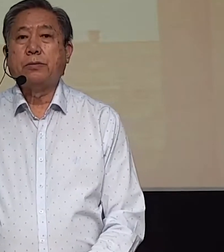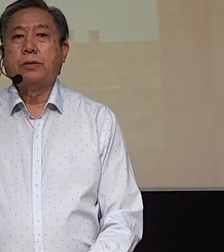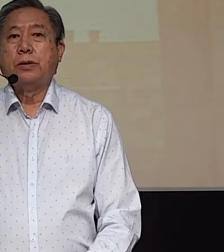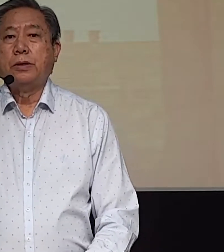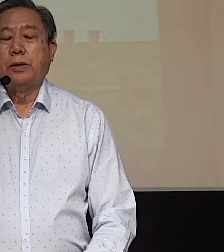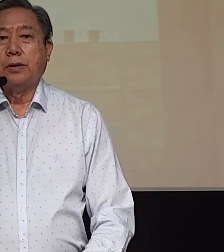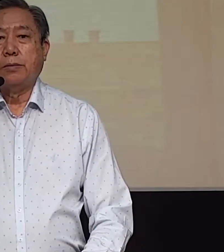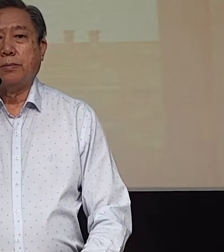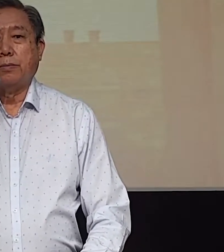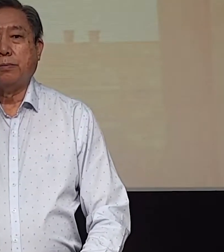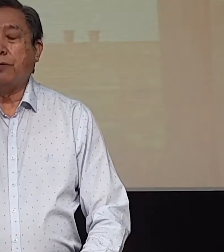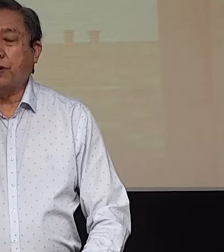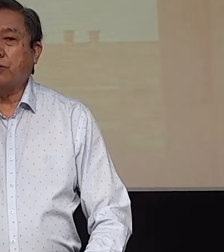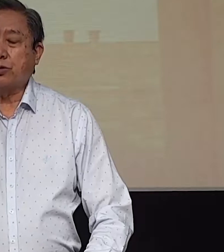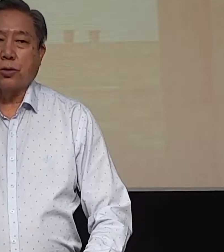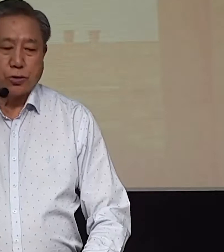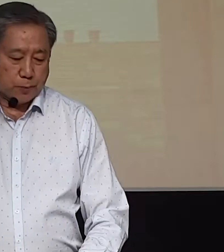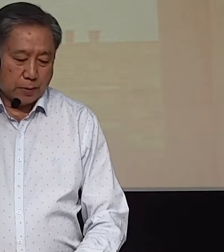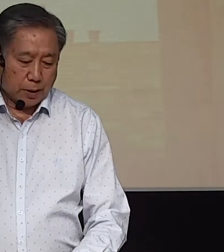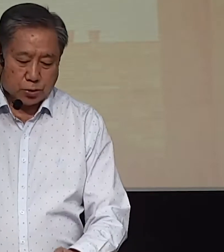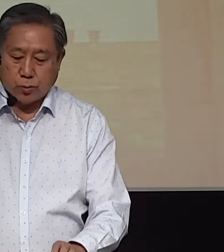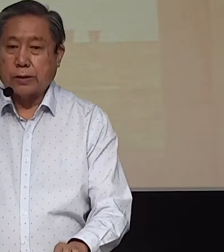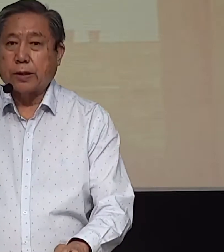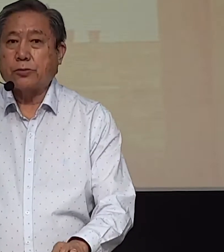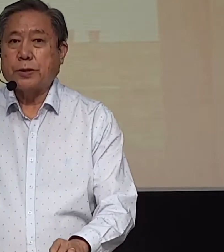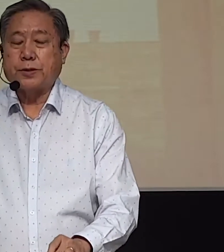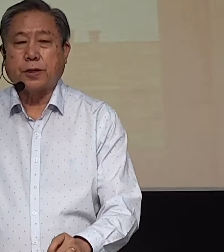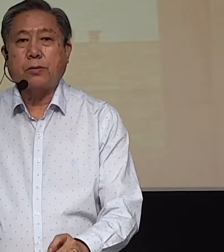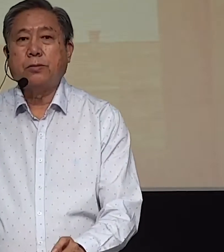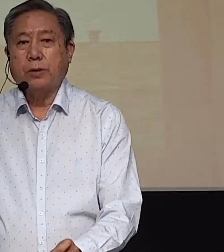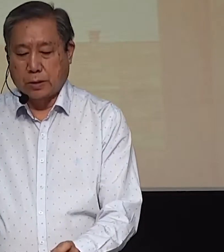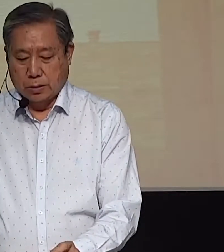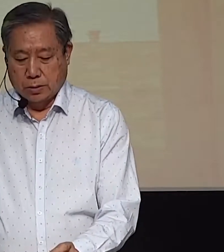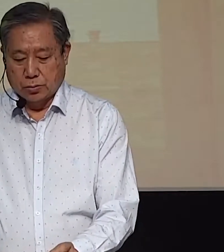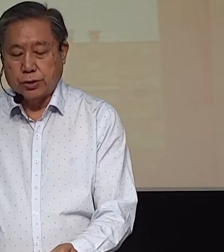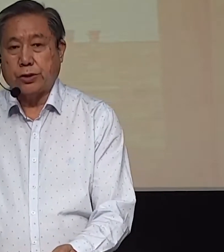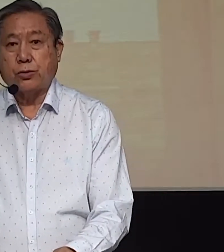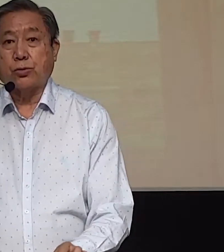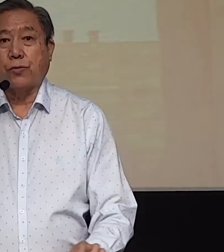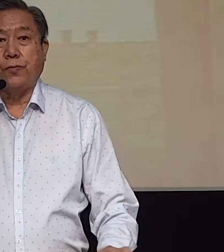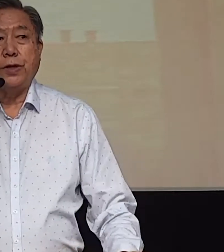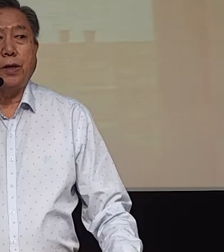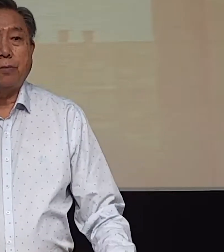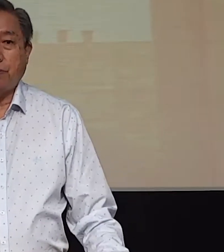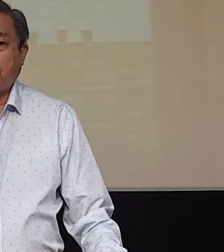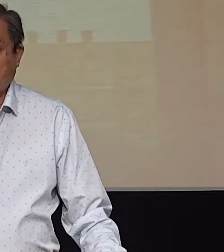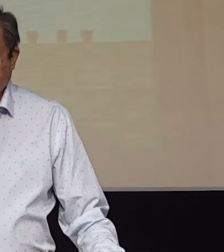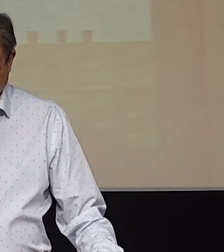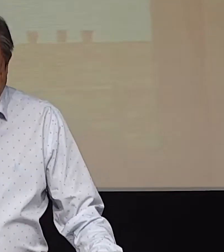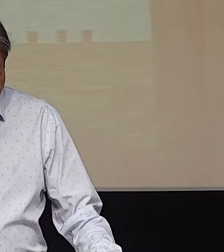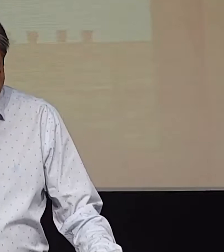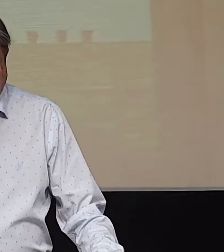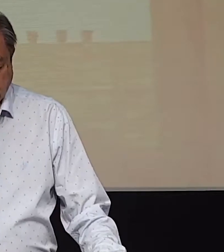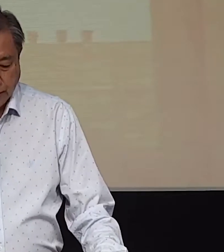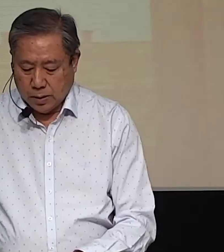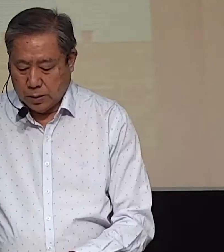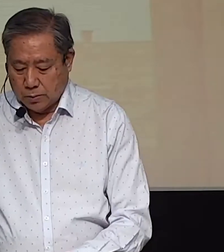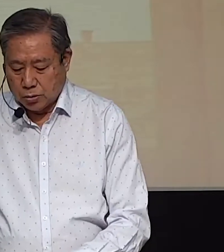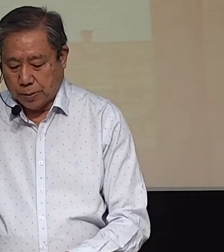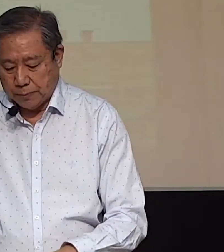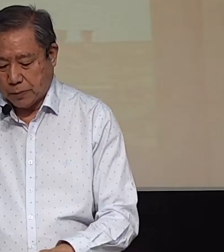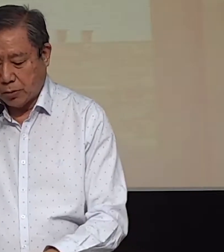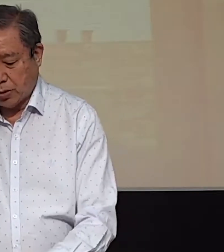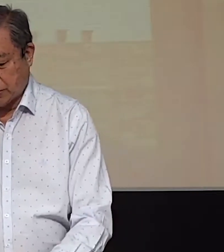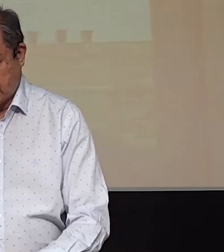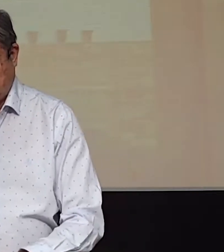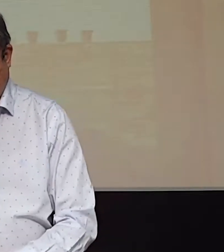acompanham, bem-vindos todos para mais uma transmissão do Instituto Vida para Todos. Muito